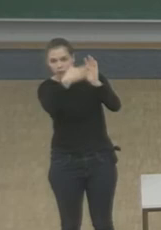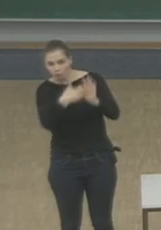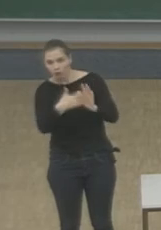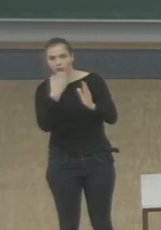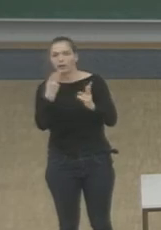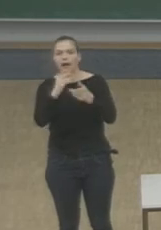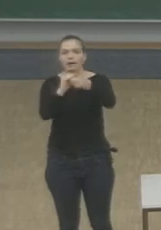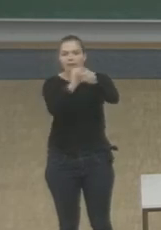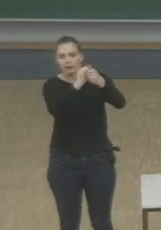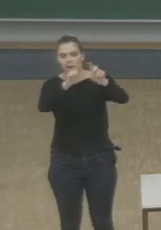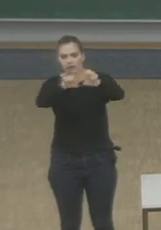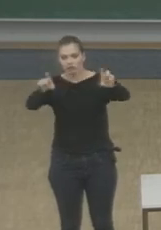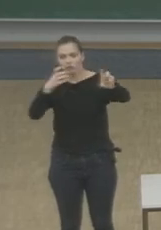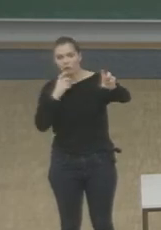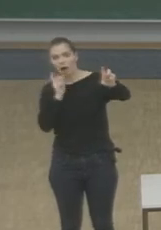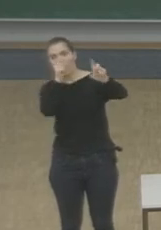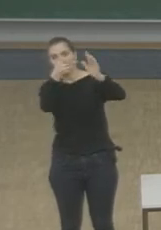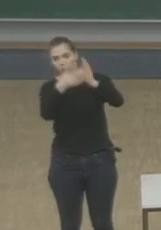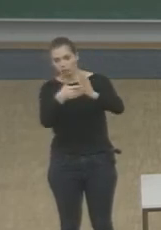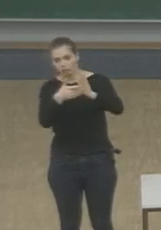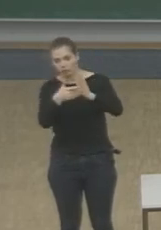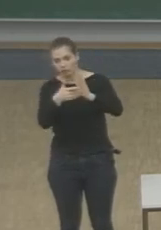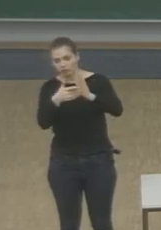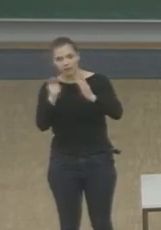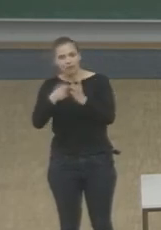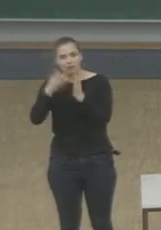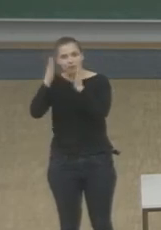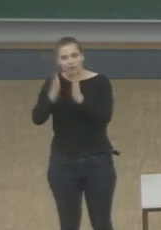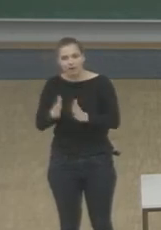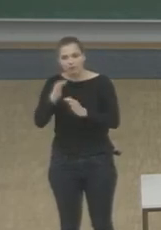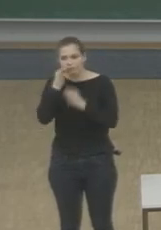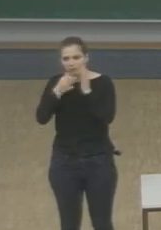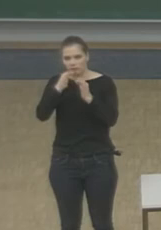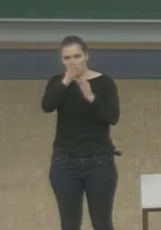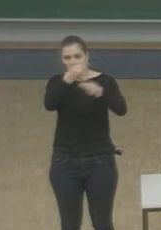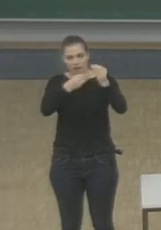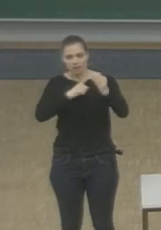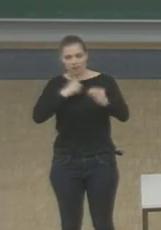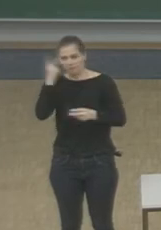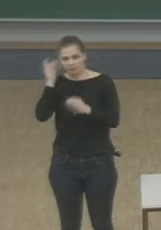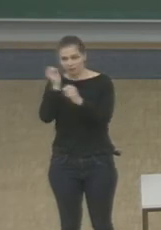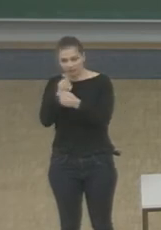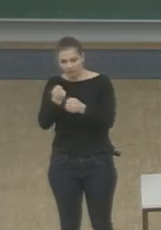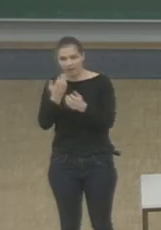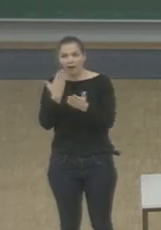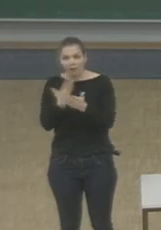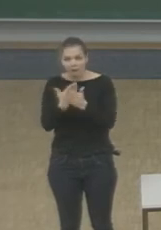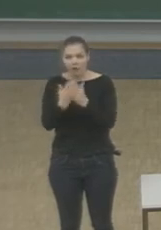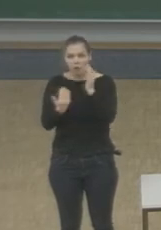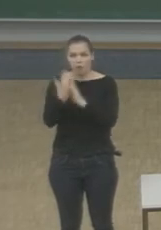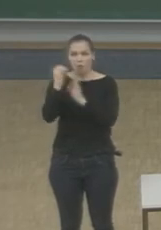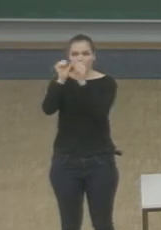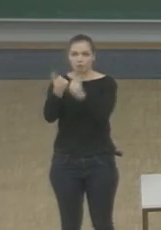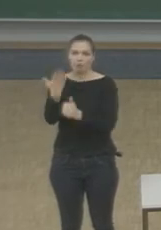der Gemeinschaft nicht mehr zugänglichen fachspezifischen Handelns stellt aber eine ganz neue Dimension des Gebrauchs